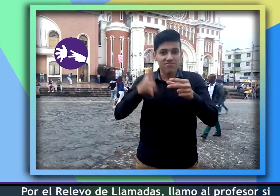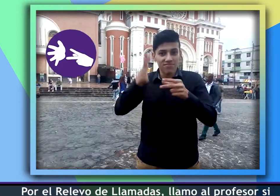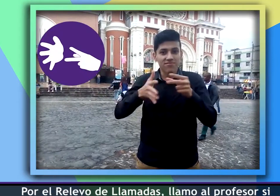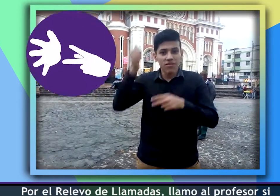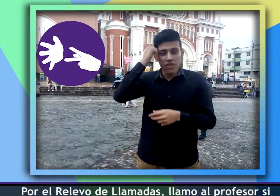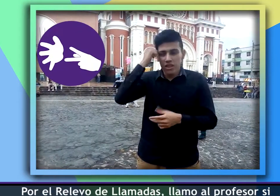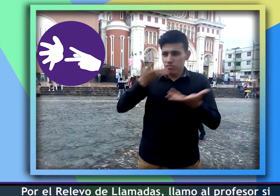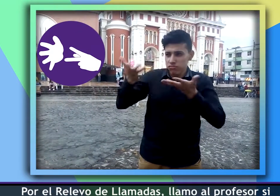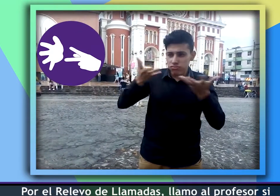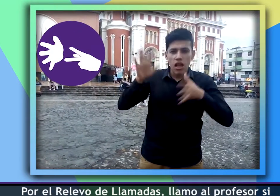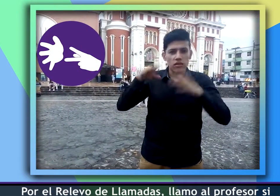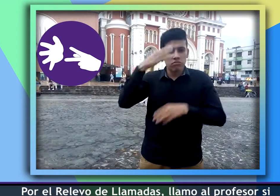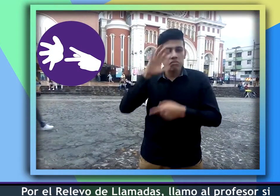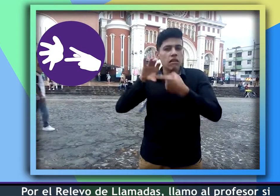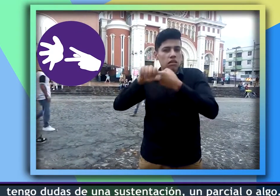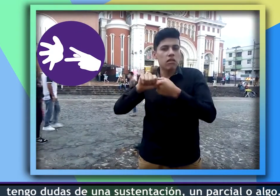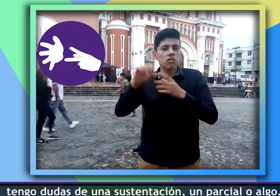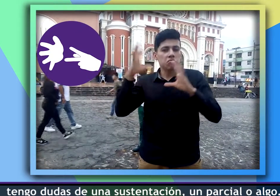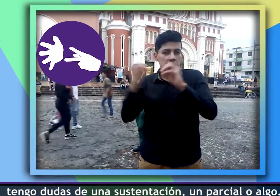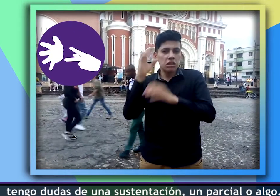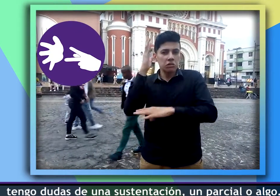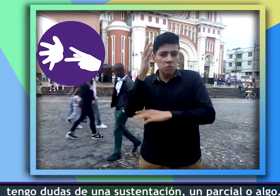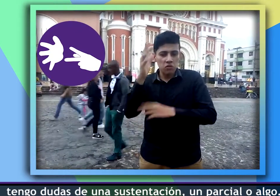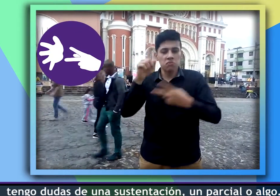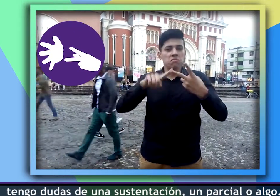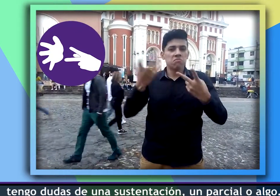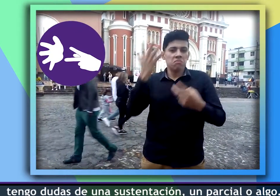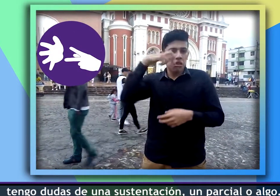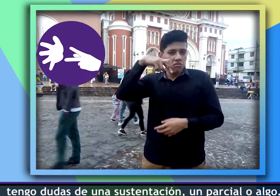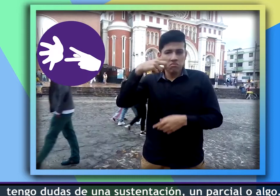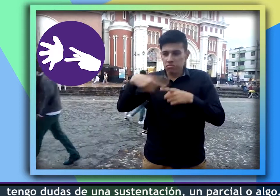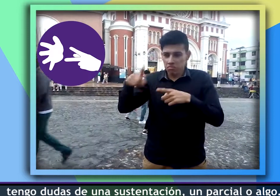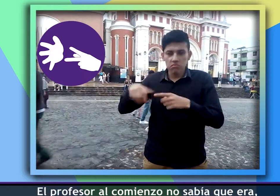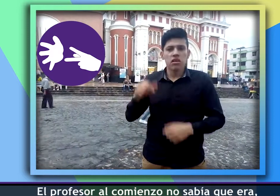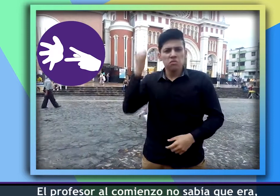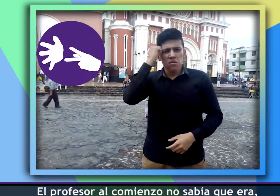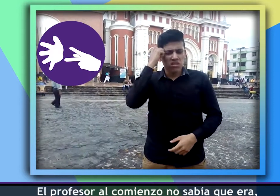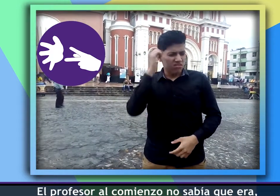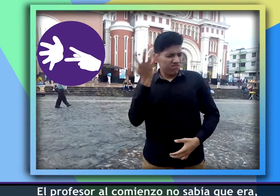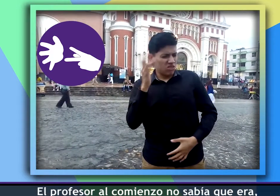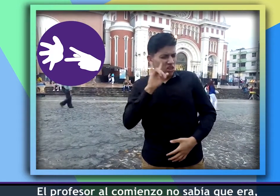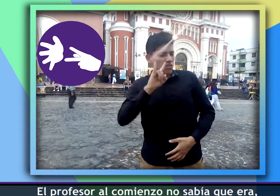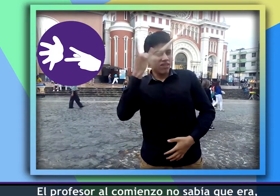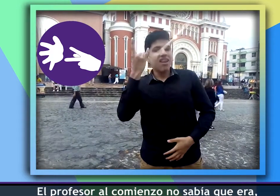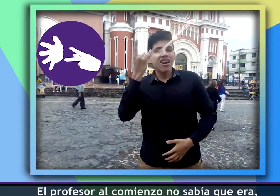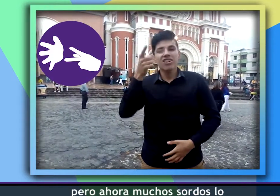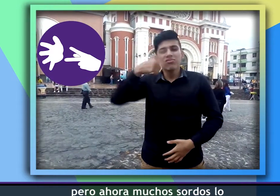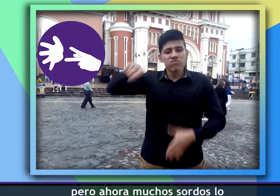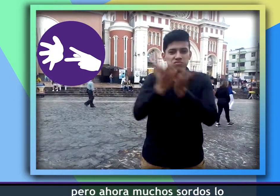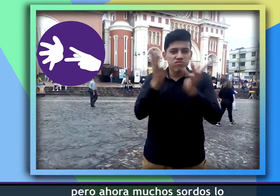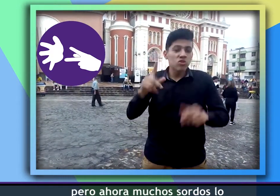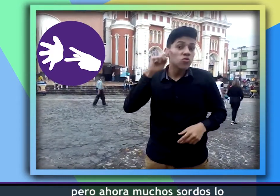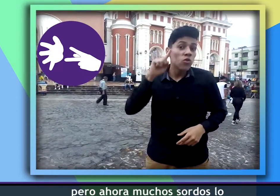Por el relevo de llamadas, llamo al profesor si tengo dudas de una sustentación, un parcial o algo. El profesor al comienzo no sabía qué